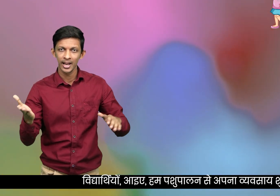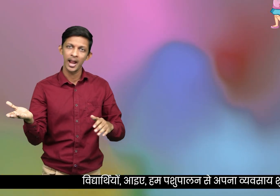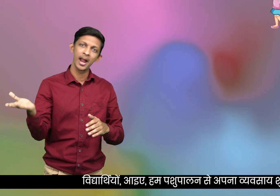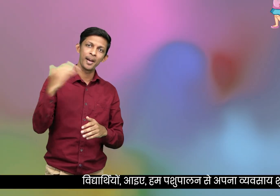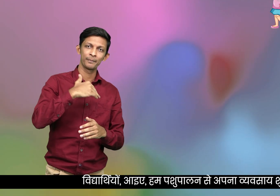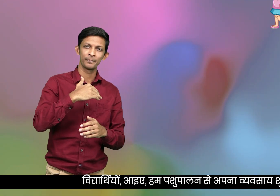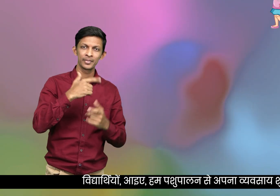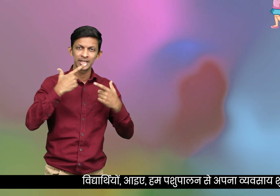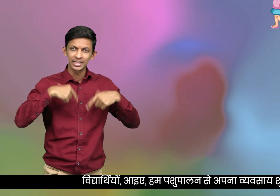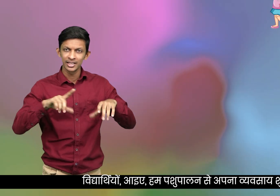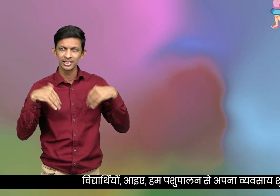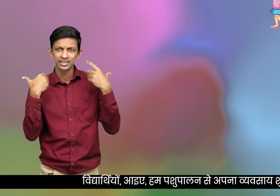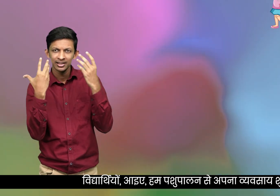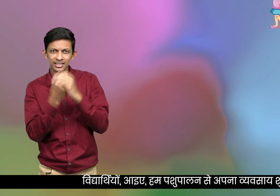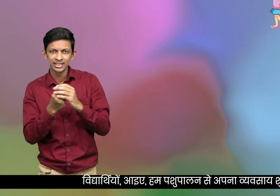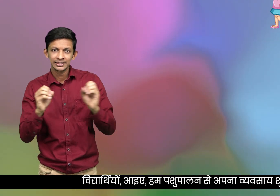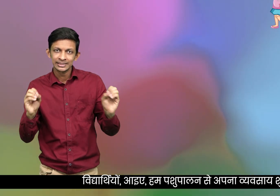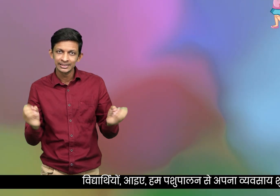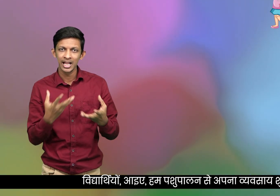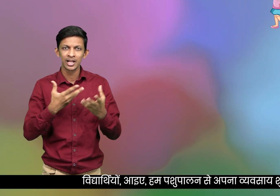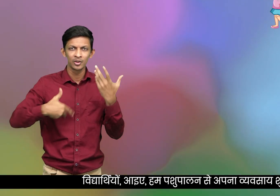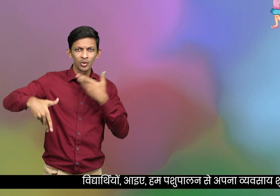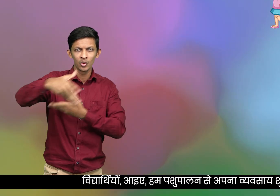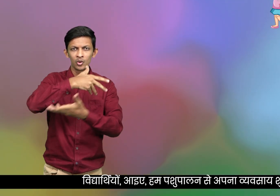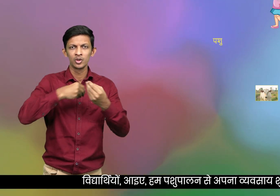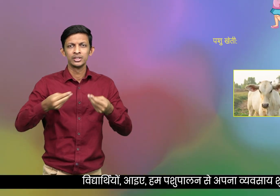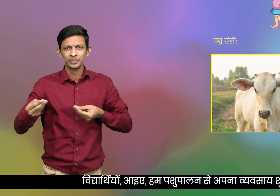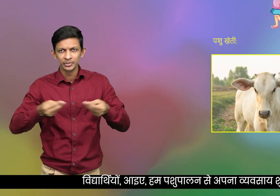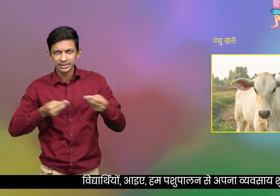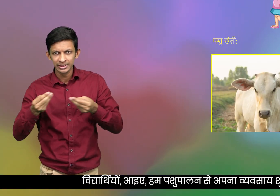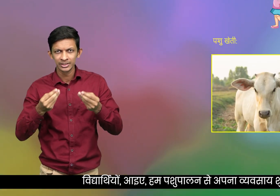विद्यार्थियों, आइए हम पशुपालन से अपना व्यवसाय शुरू करें।